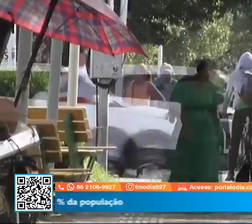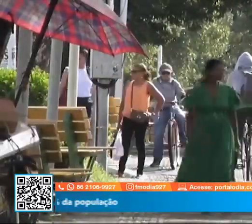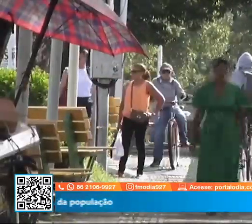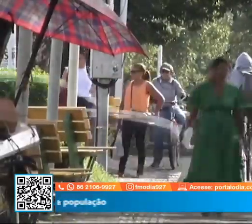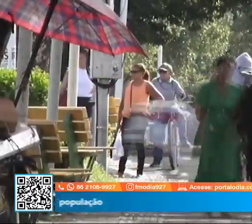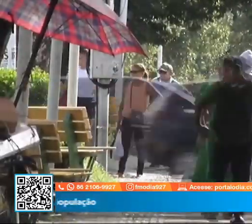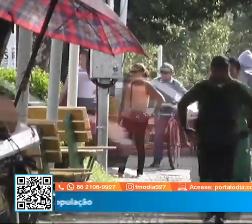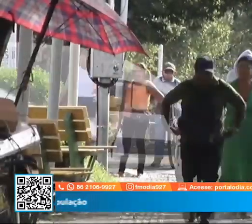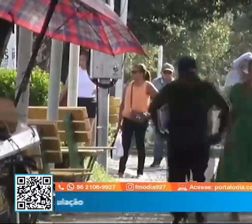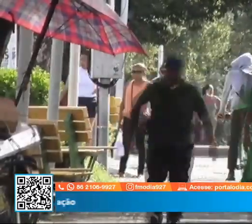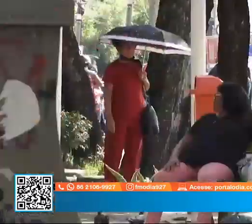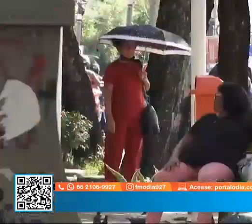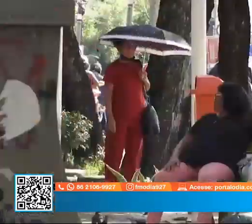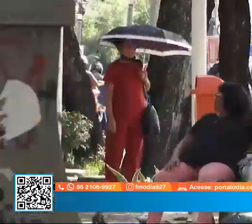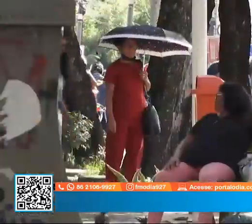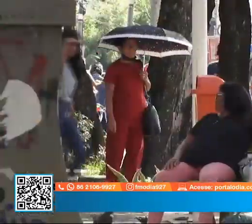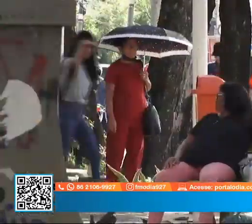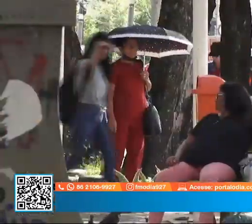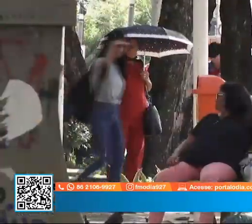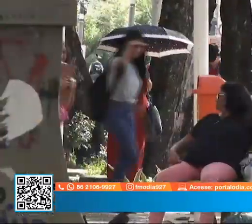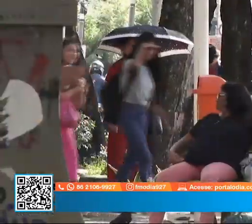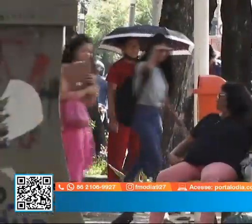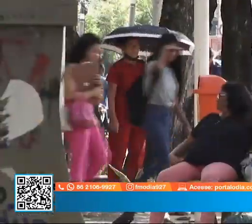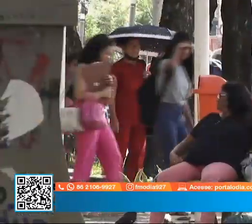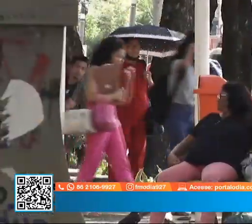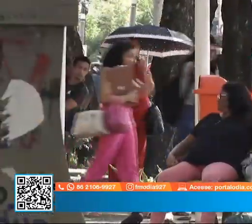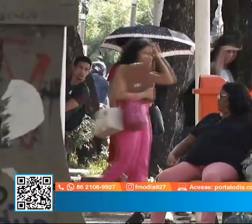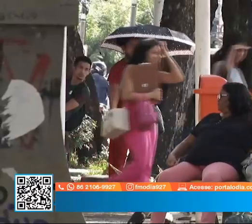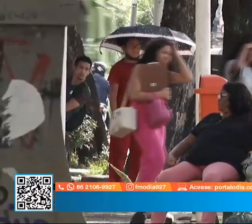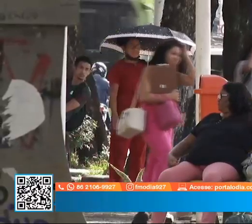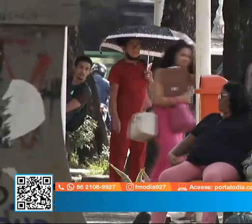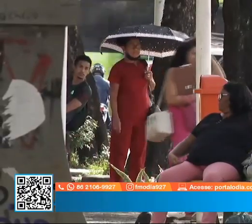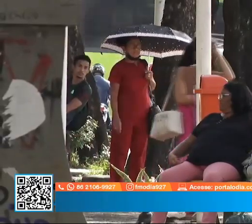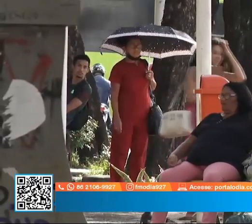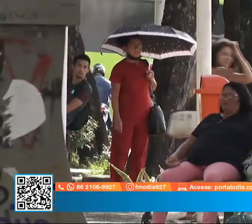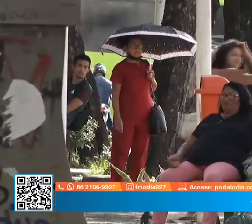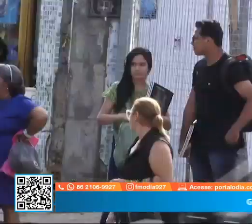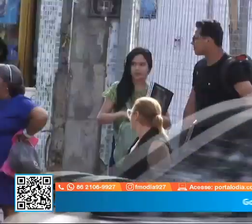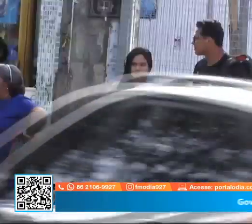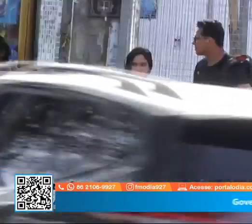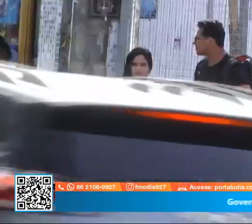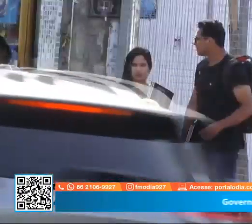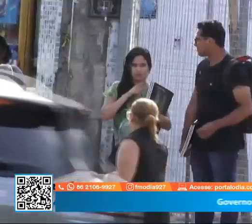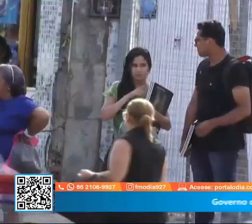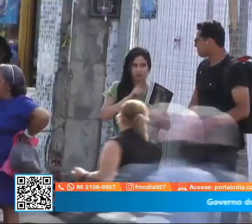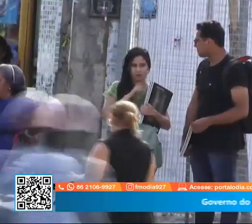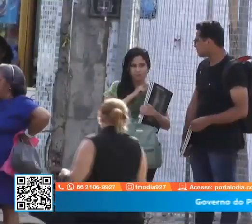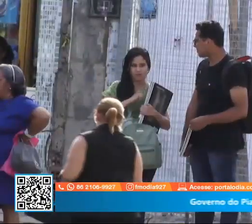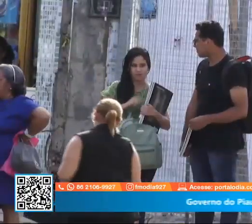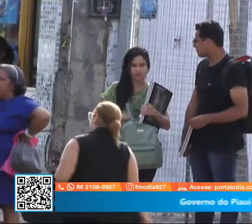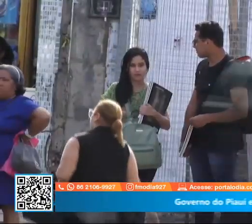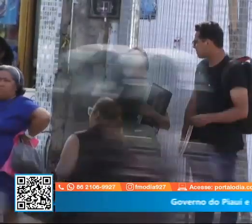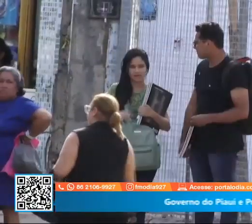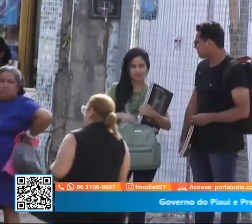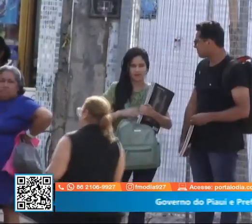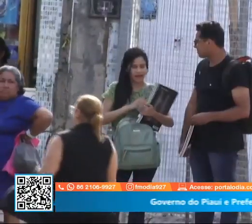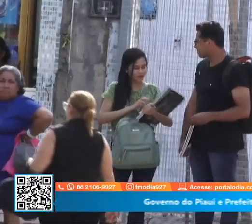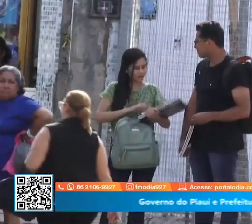tratamentos específicos de acordo com as suas particularidades. Para entender melhor o conceito, conversamos